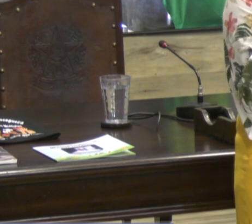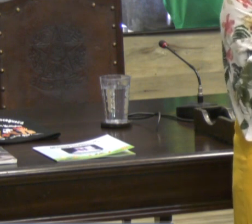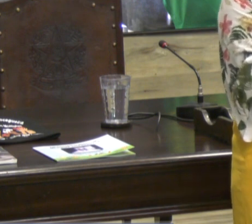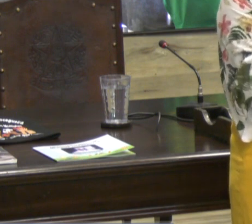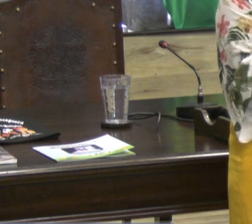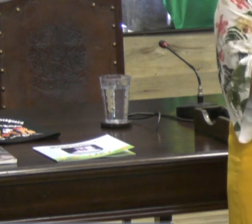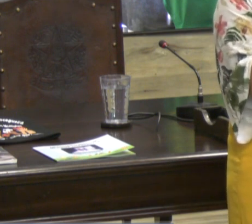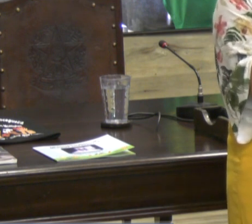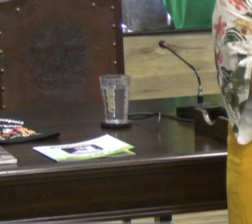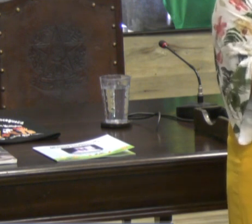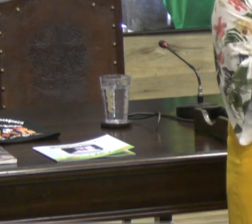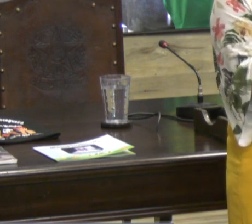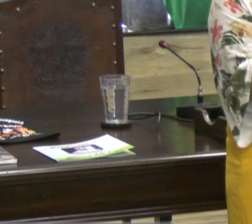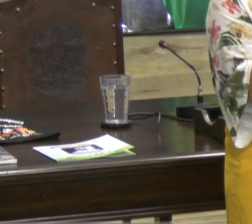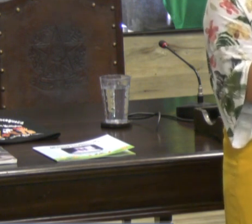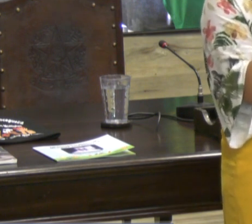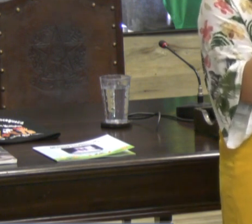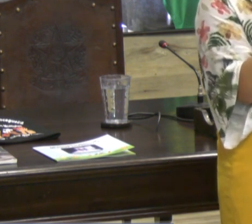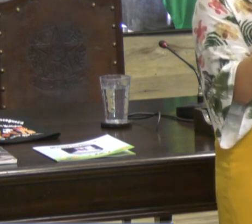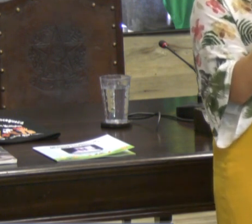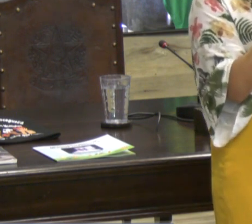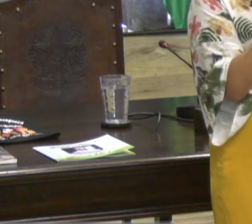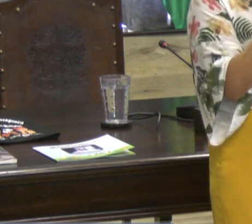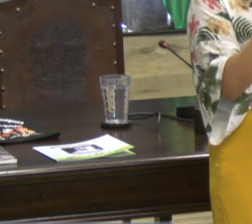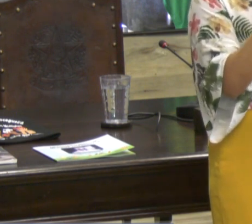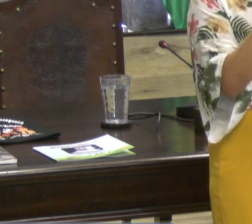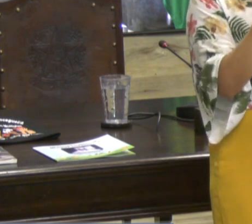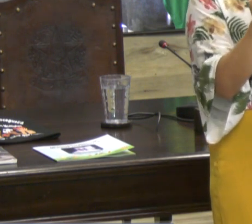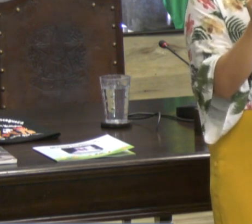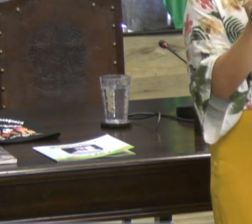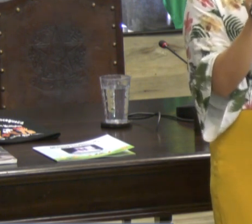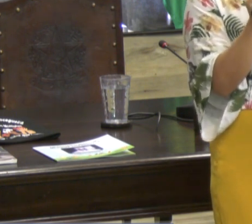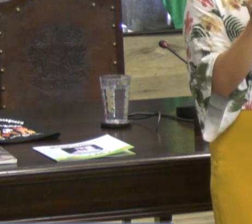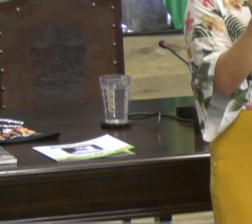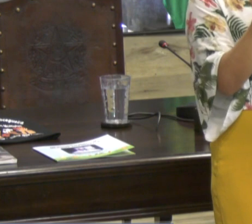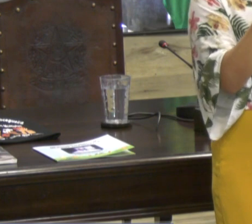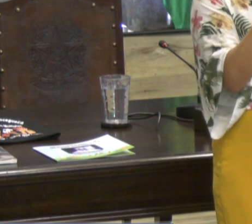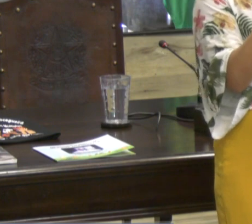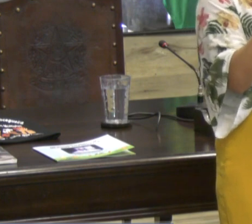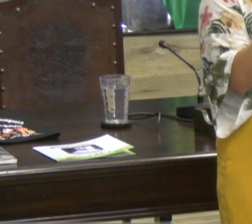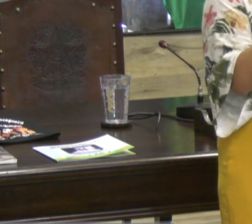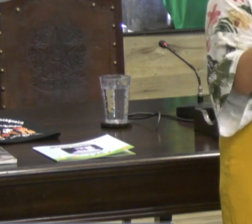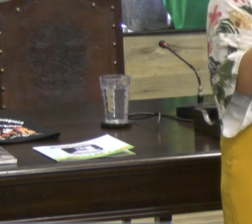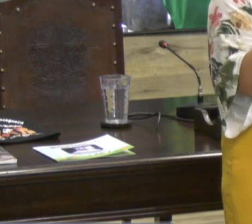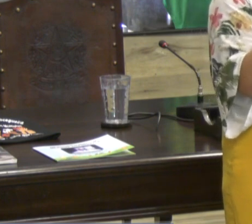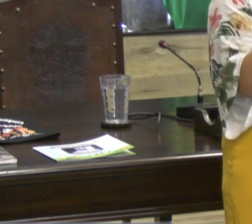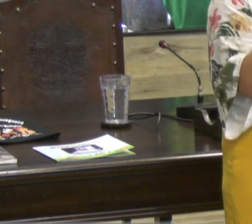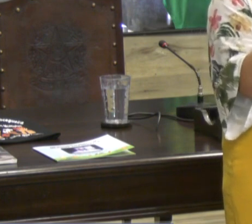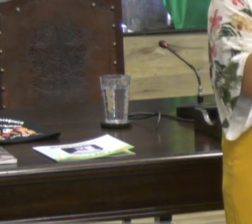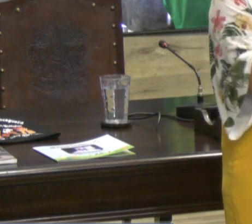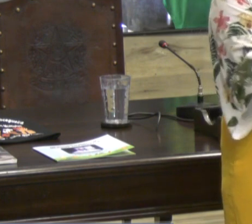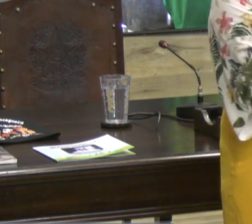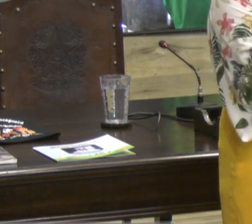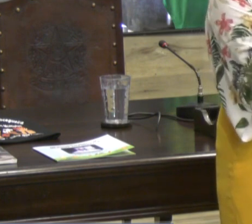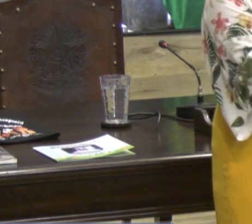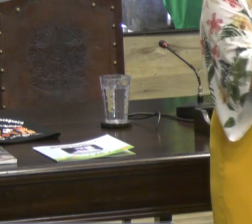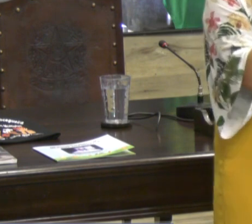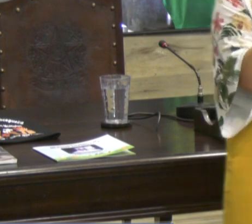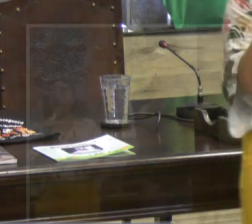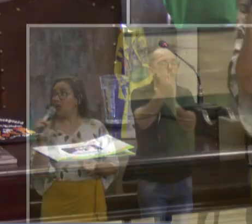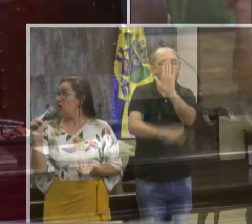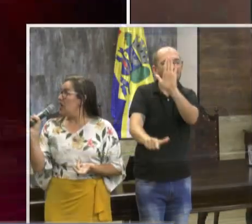surdo-cega, quando ela fecha o olho, o que passa dentro desse cérebro? Ele realmente parece que chegou para a gente como um papel em branco,